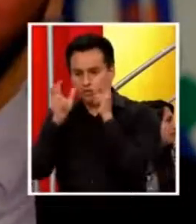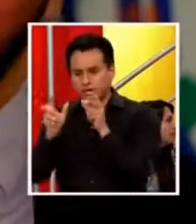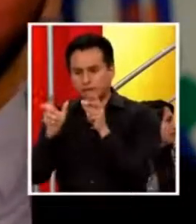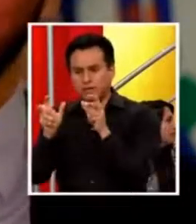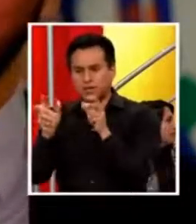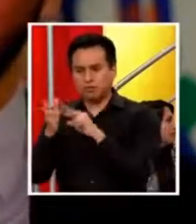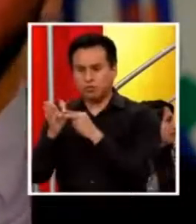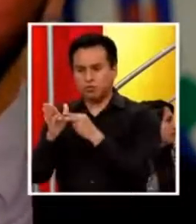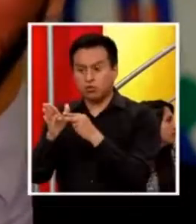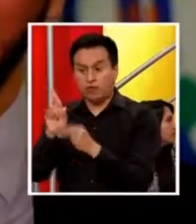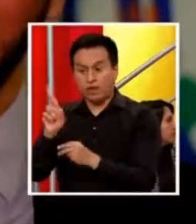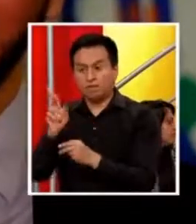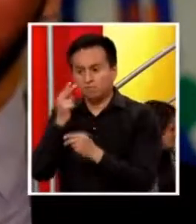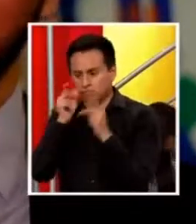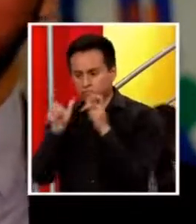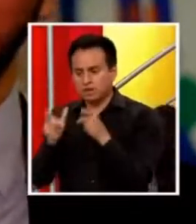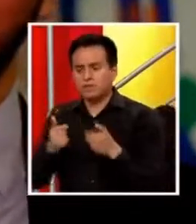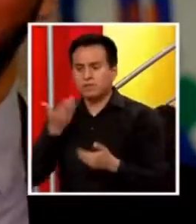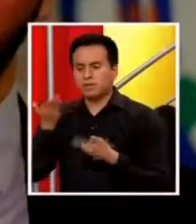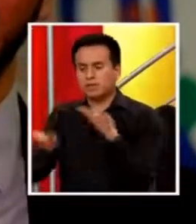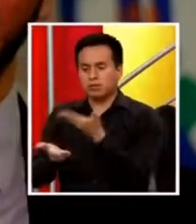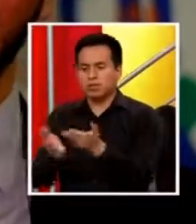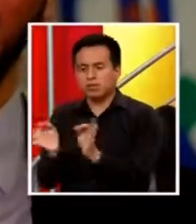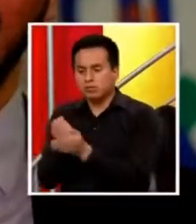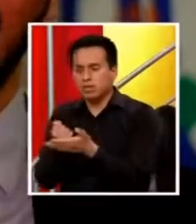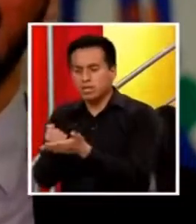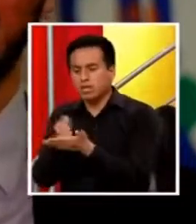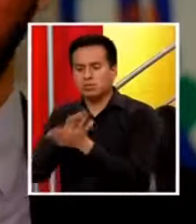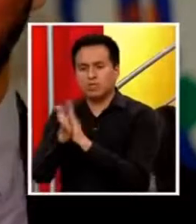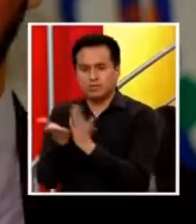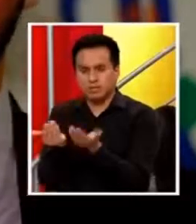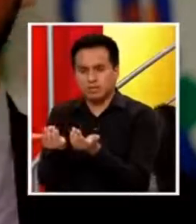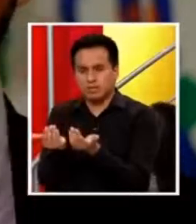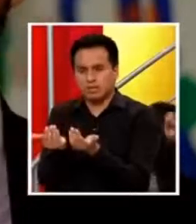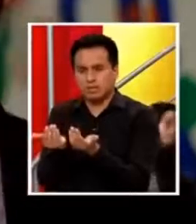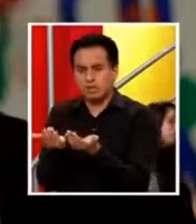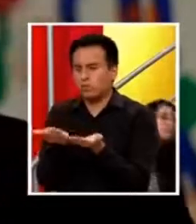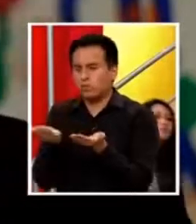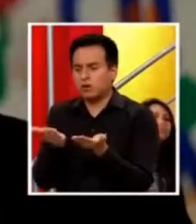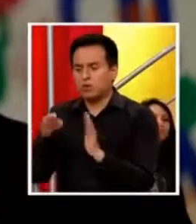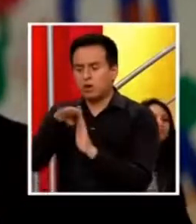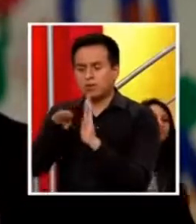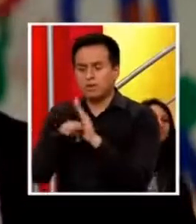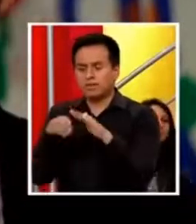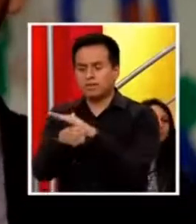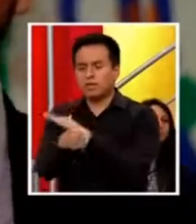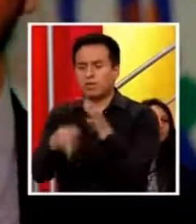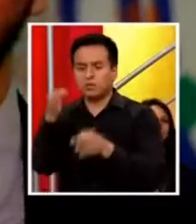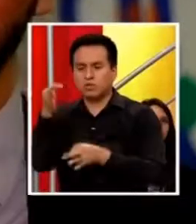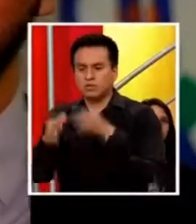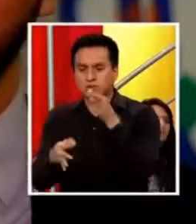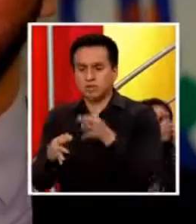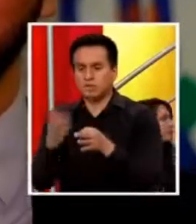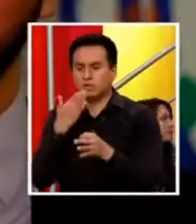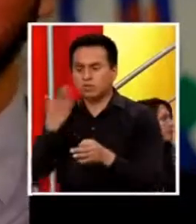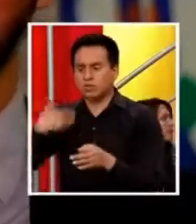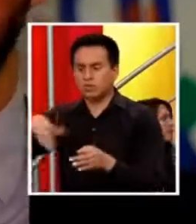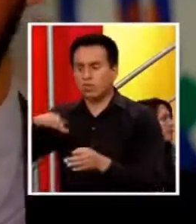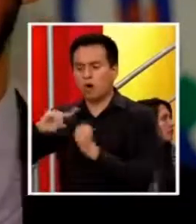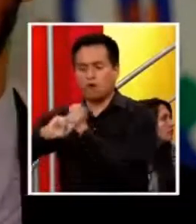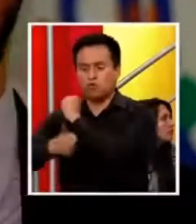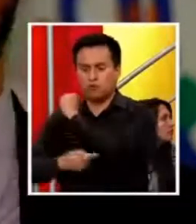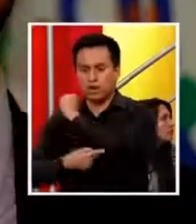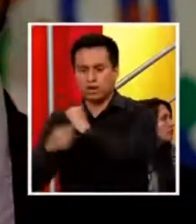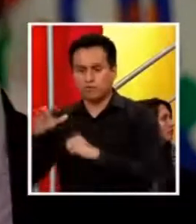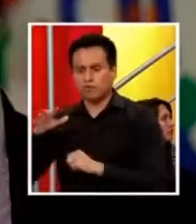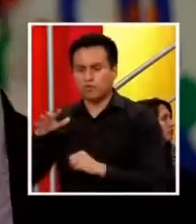justicia en el cual presta asesoría gratuita y preferente a las personas en situación de discapacidad que hayan visto vulnerados sus